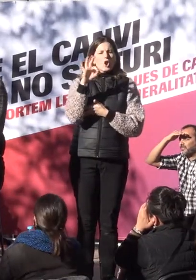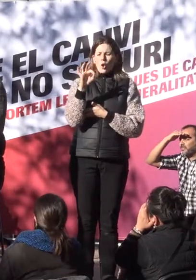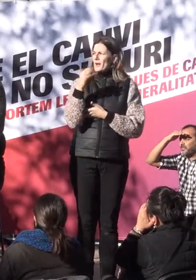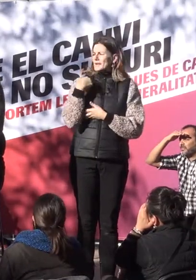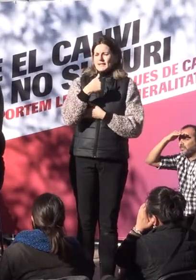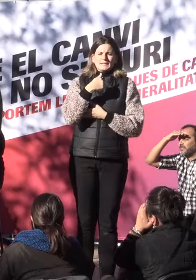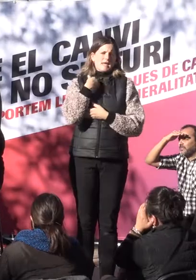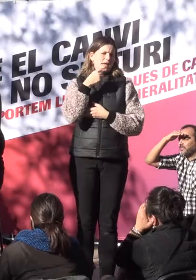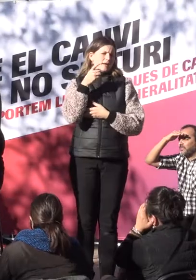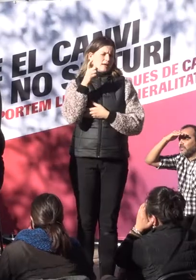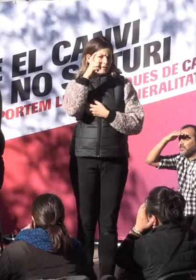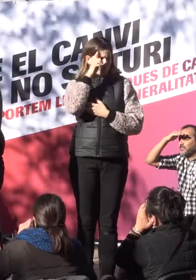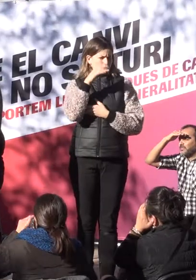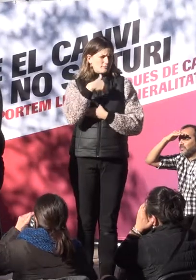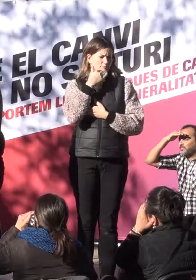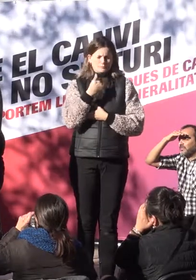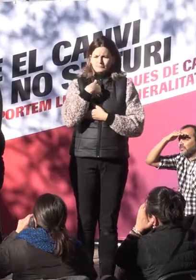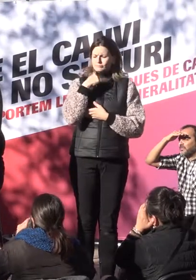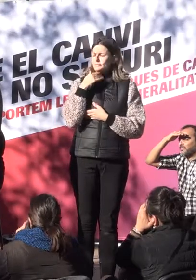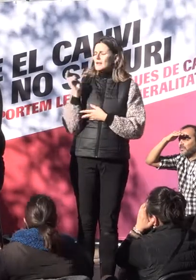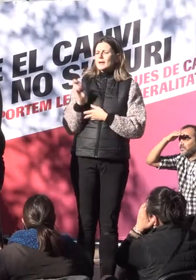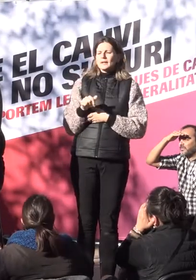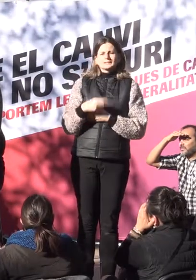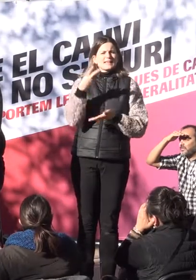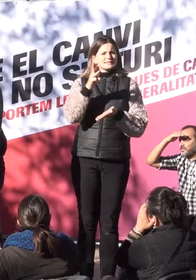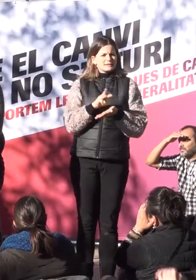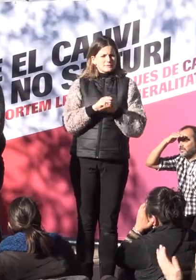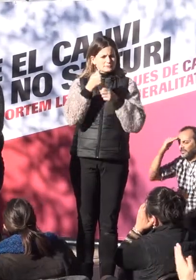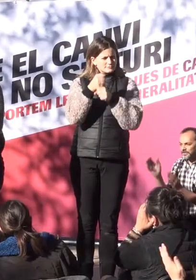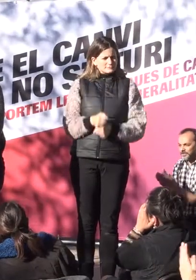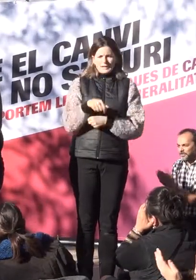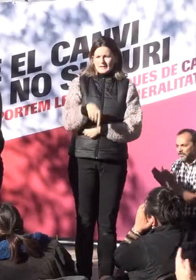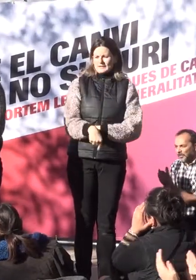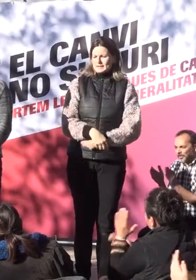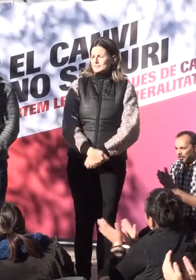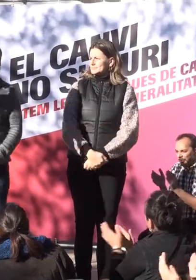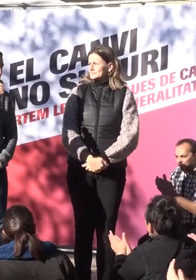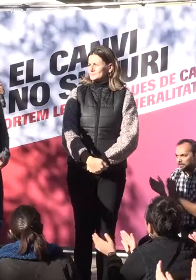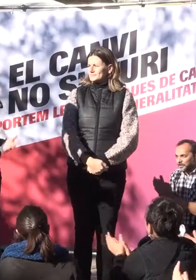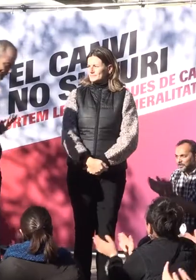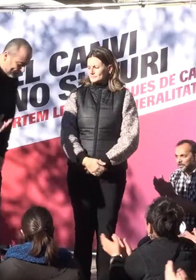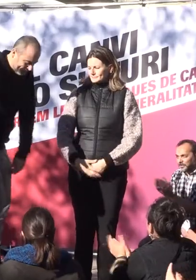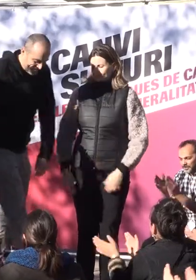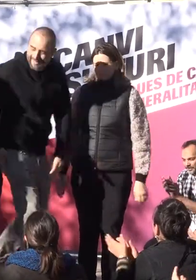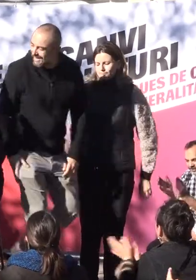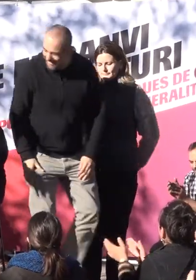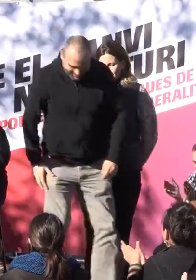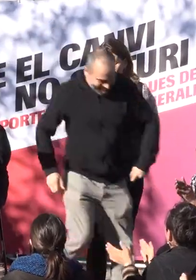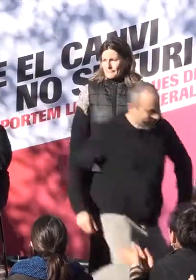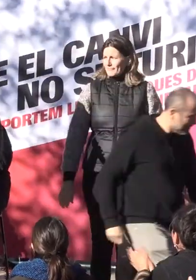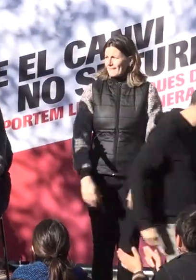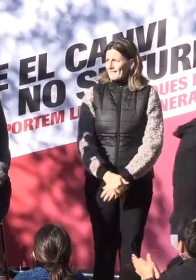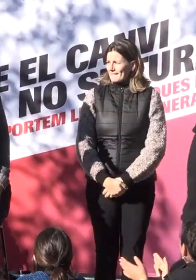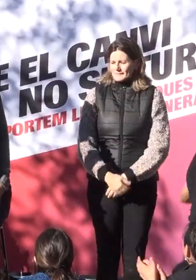nombre ya dice mucho y bueno que estará con nosotros tres meses qué tal este no pues la verdad